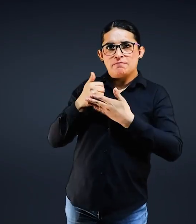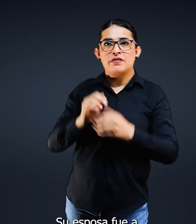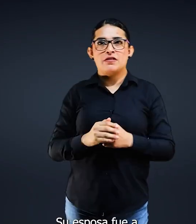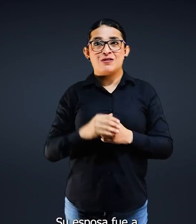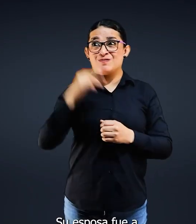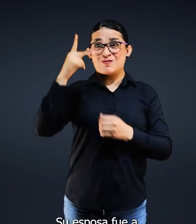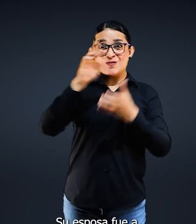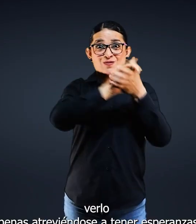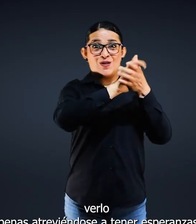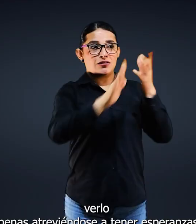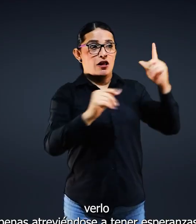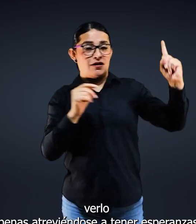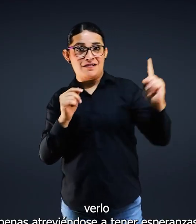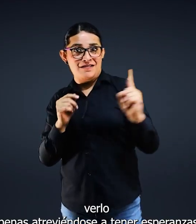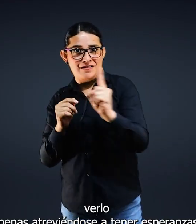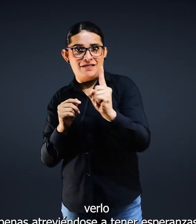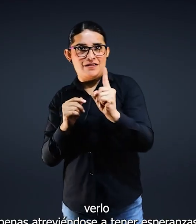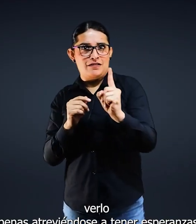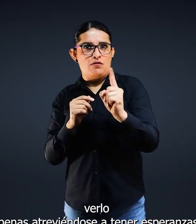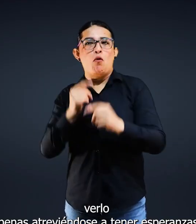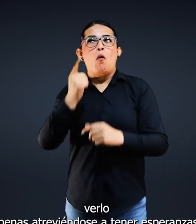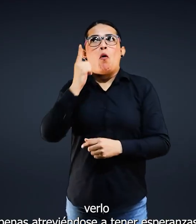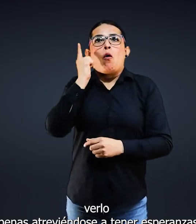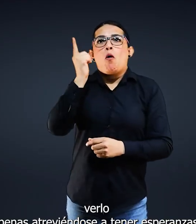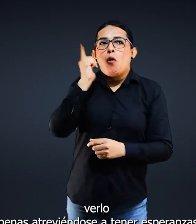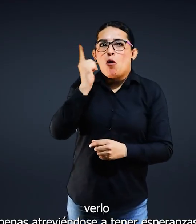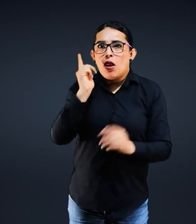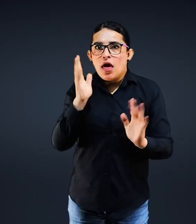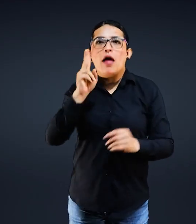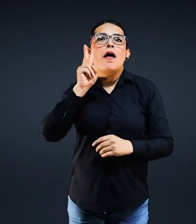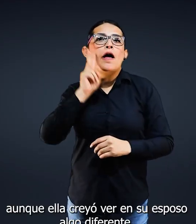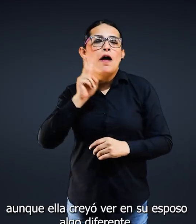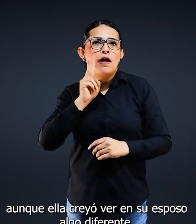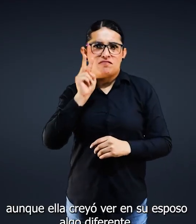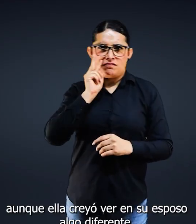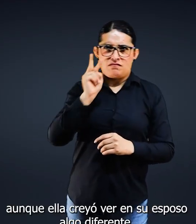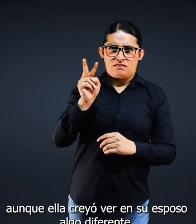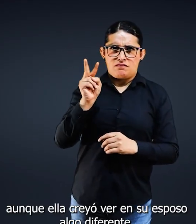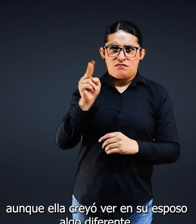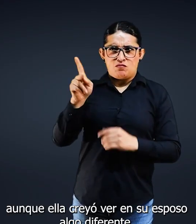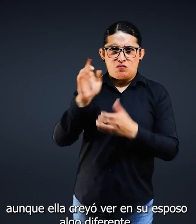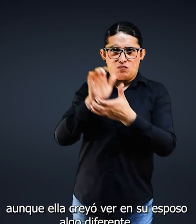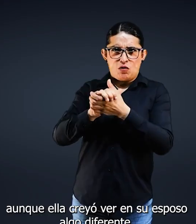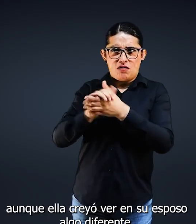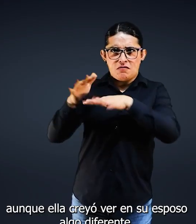Su esposa fue a verlo, apenas atreviéndose a tener esperanzas, aunque ya creyó ver en su esposo algo